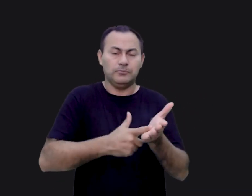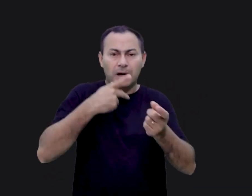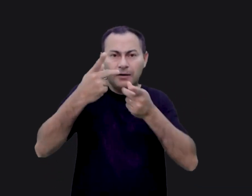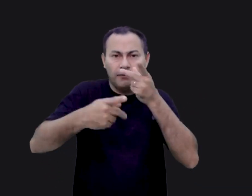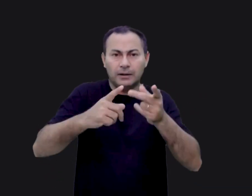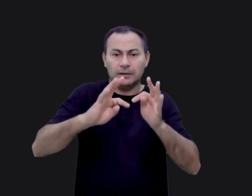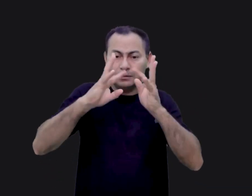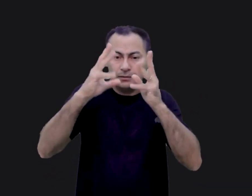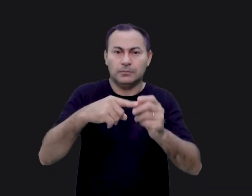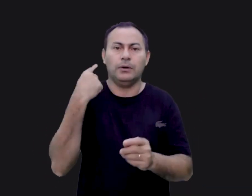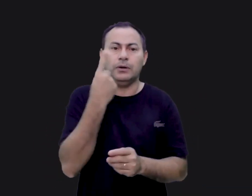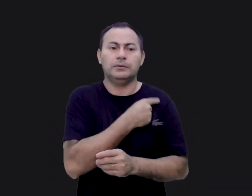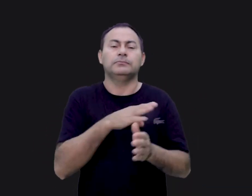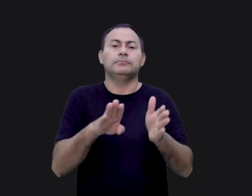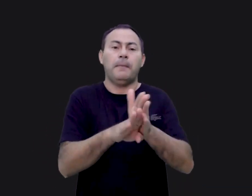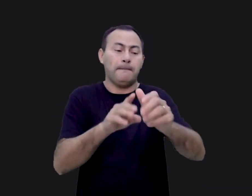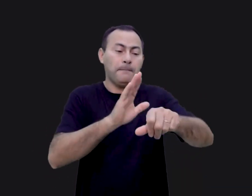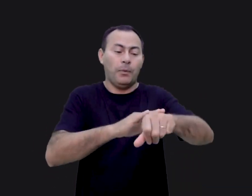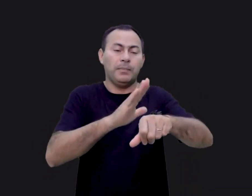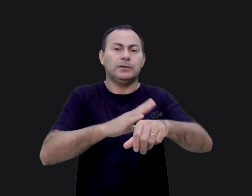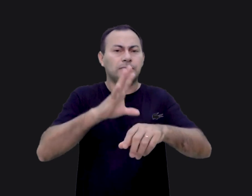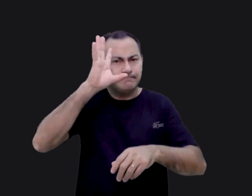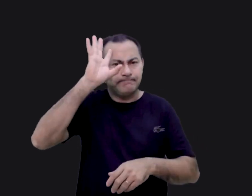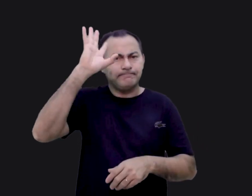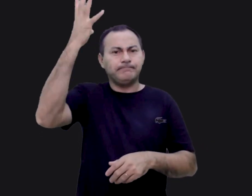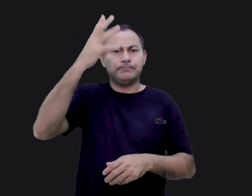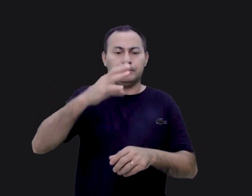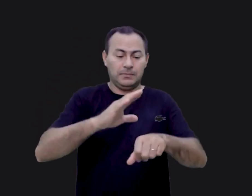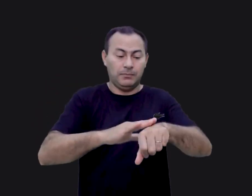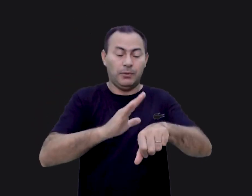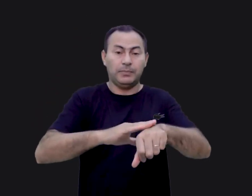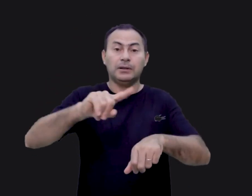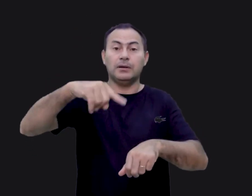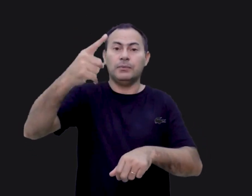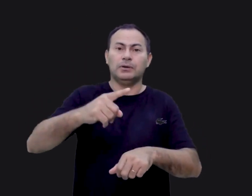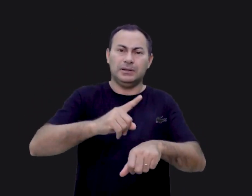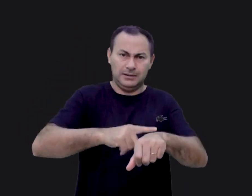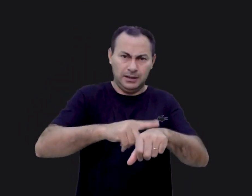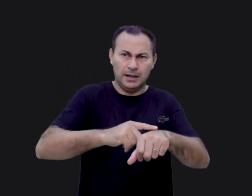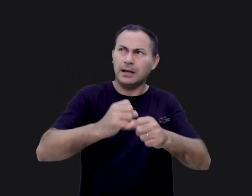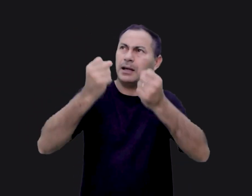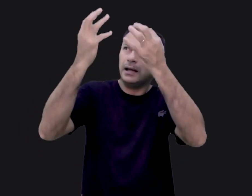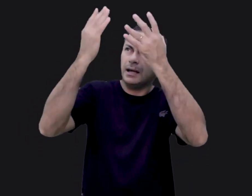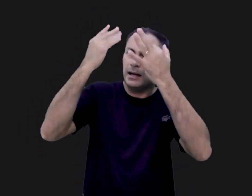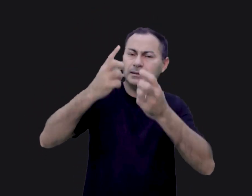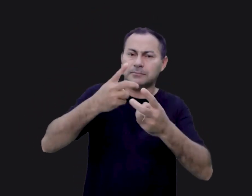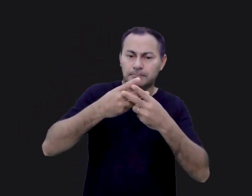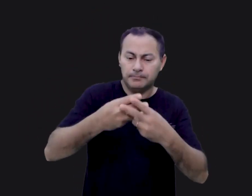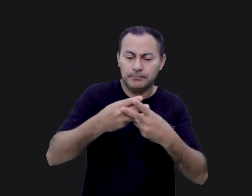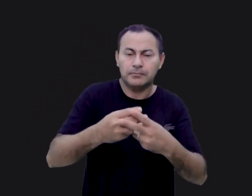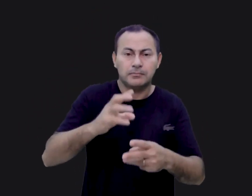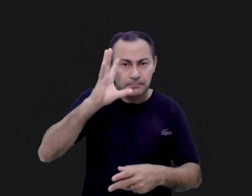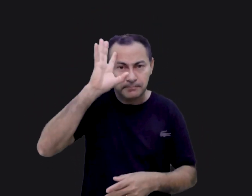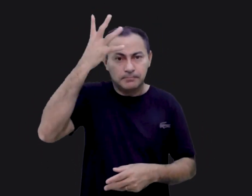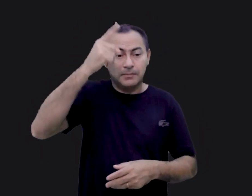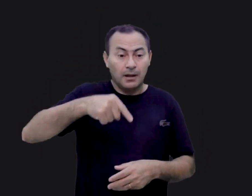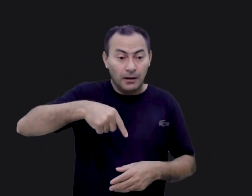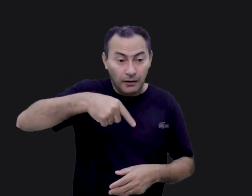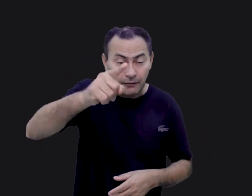livro, fala que todos nós atingimos um momento de decisão. Nesse momento, depois de muita graça e paciência, decidimos se